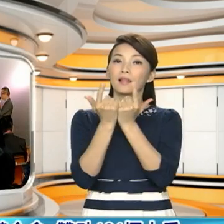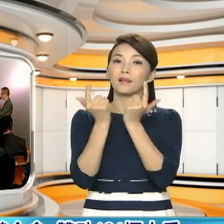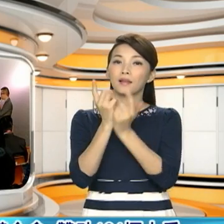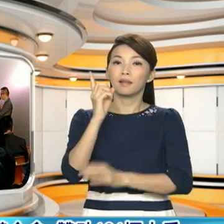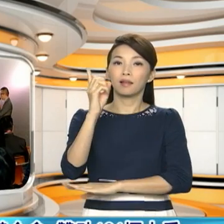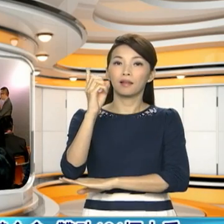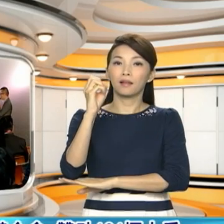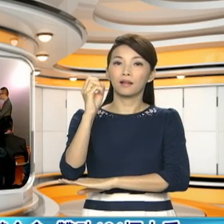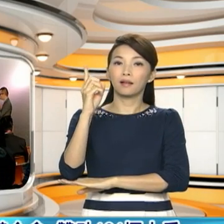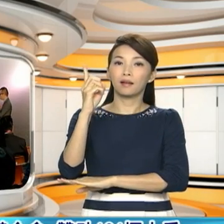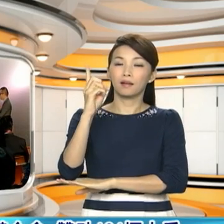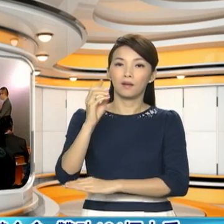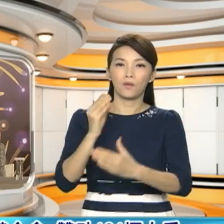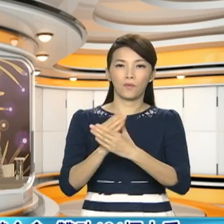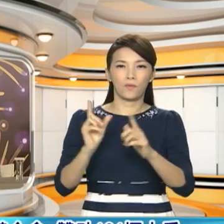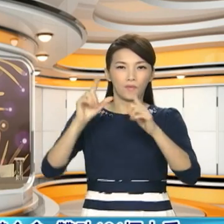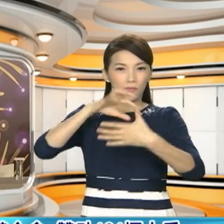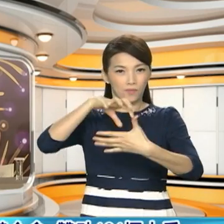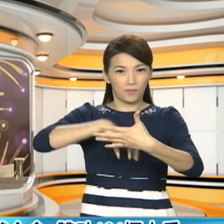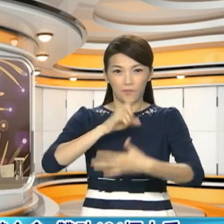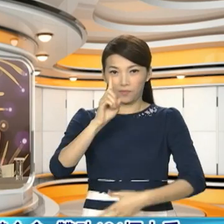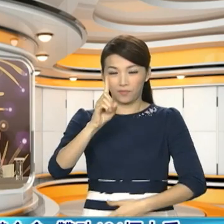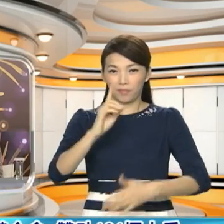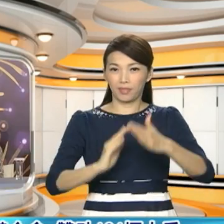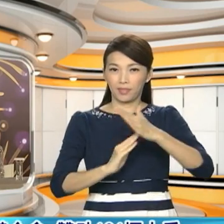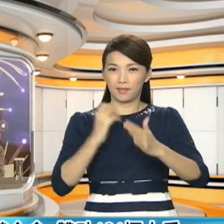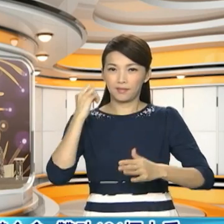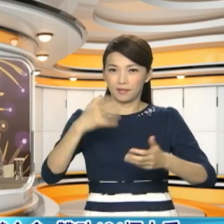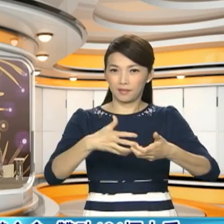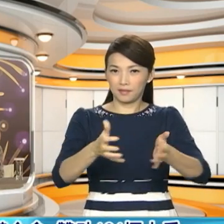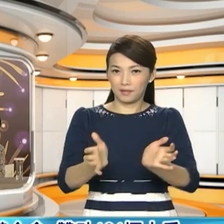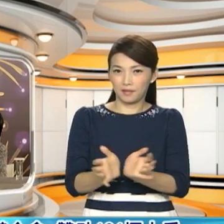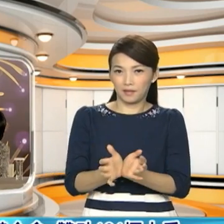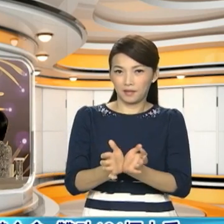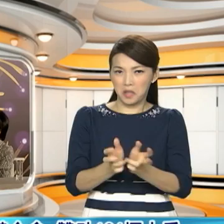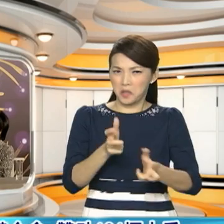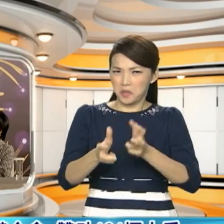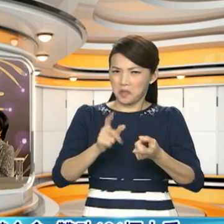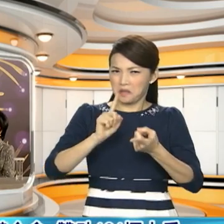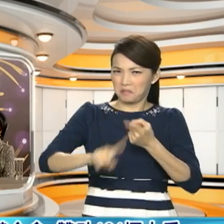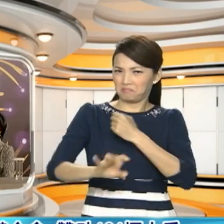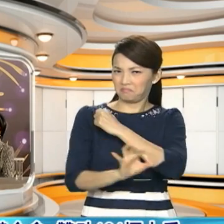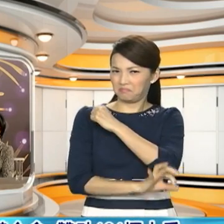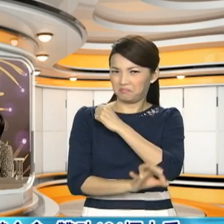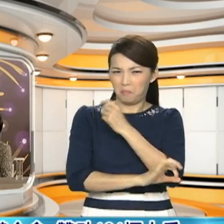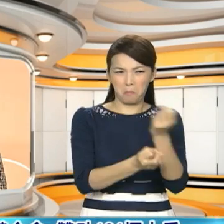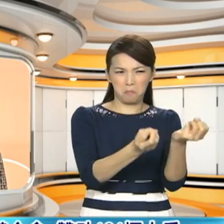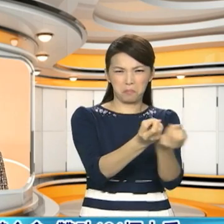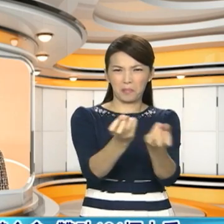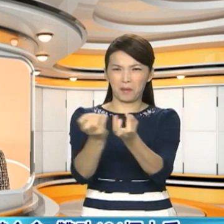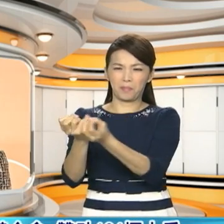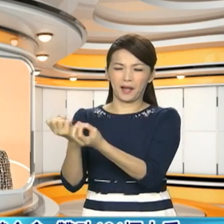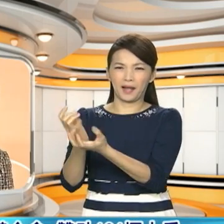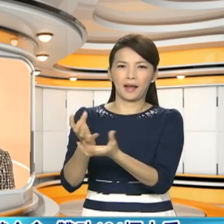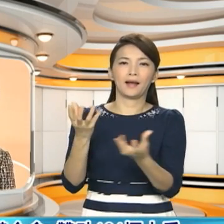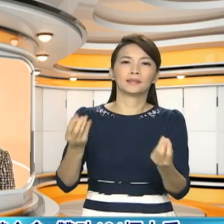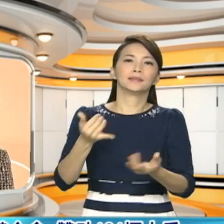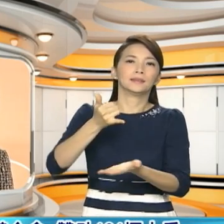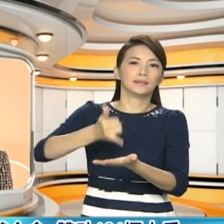因为股东之一鼎鑫集团涉入了黑心友的风暴，让外界一度担心今